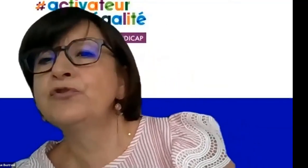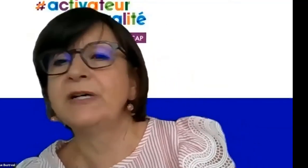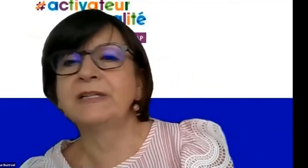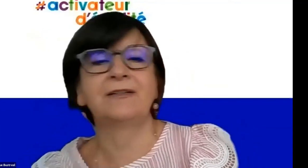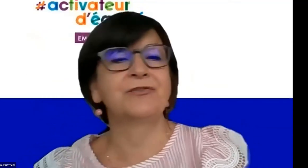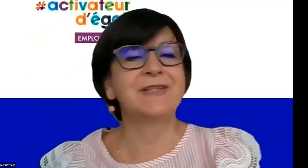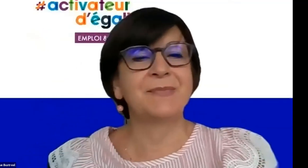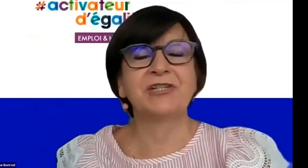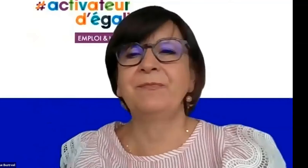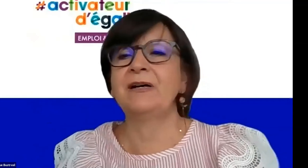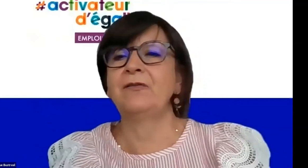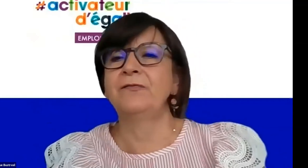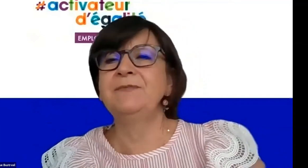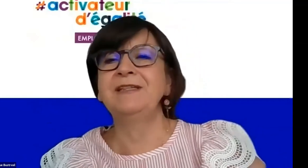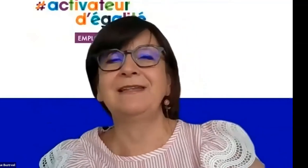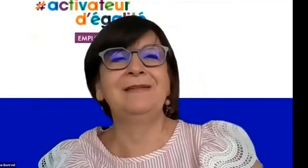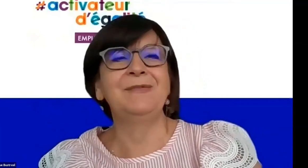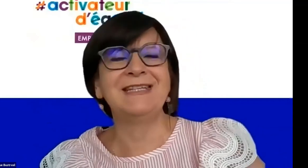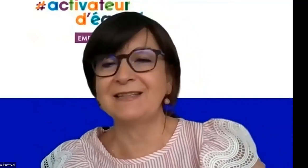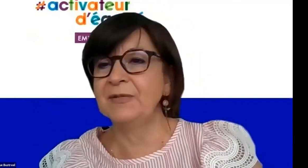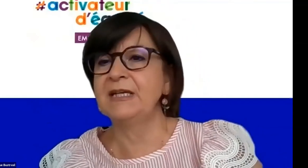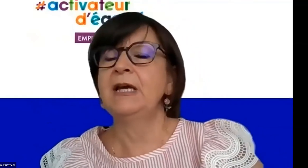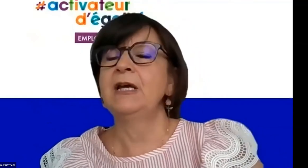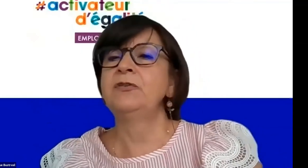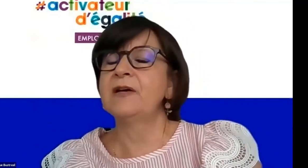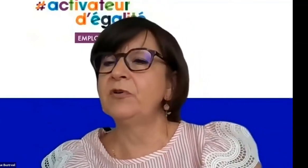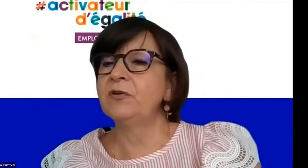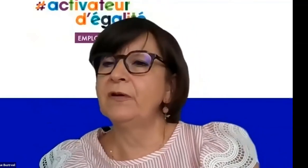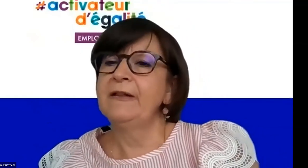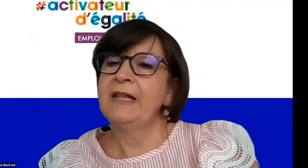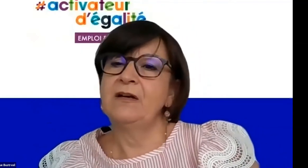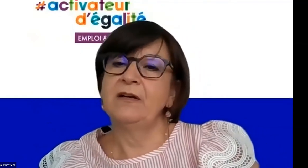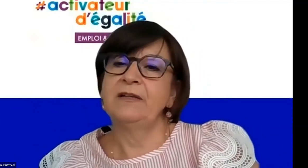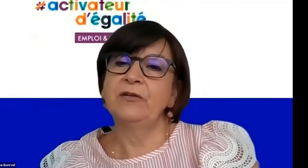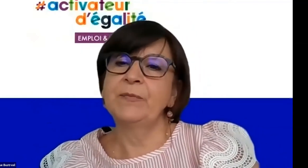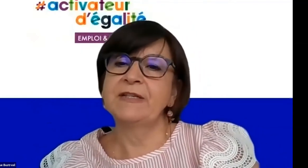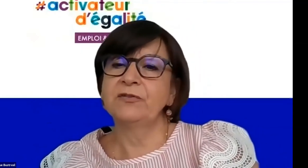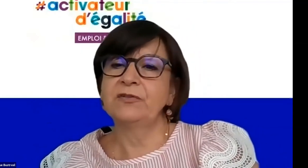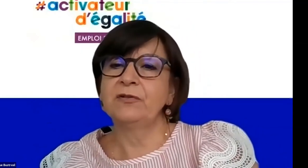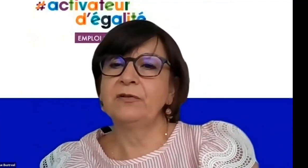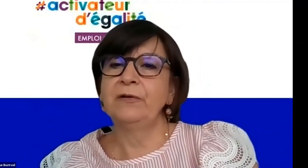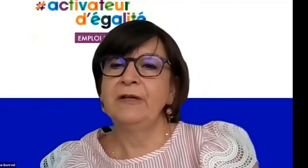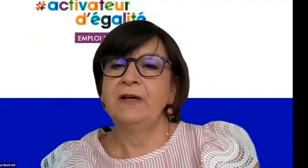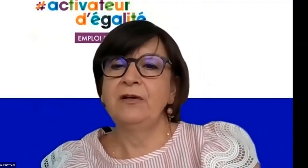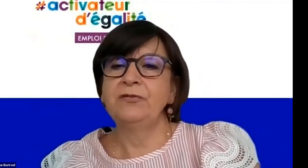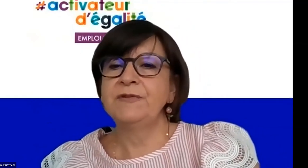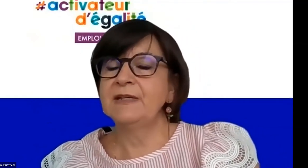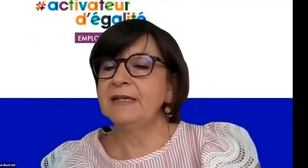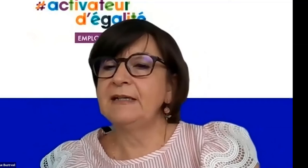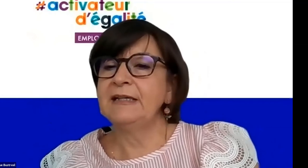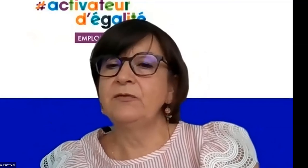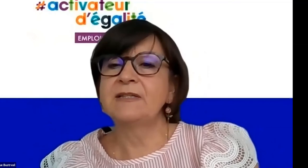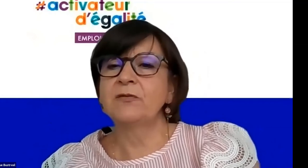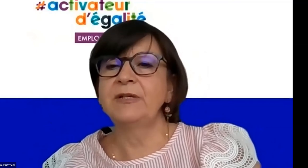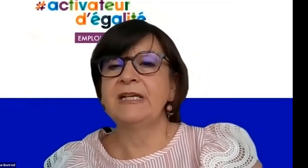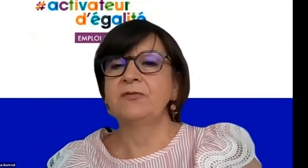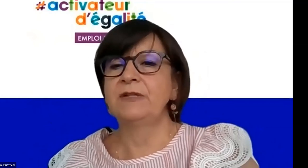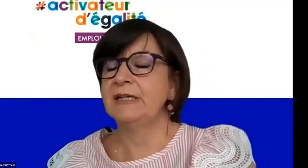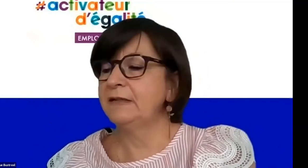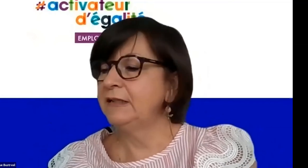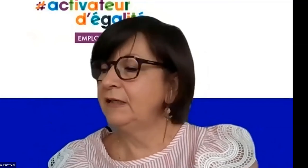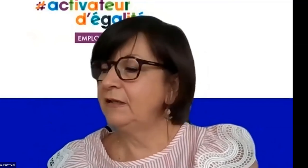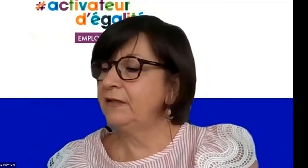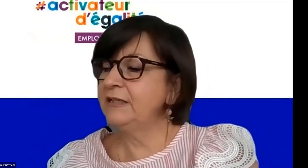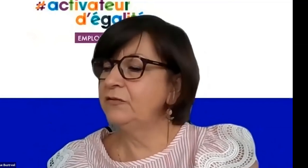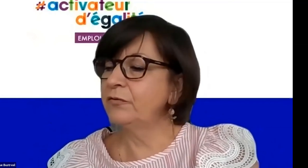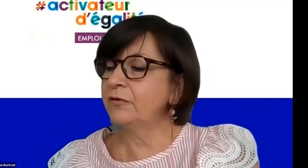devraient nous rejoindre. Je ne sais pas, je n'ai pas en visibilité immédiate, mais notamment des représentants du Sénat et de l'Assemblée